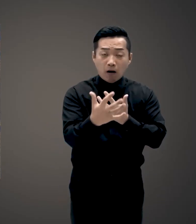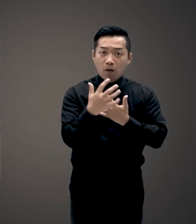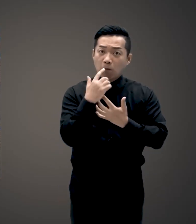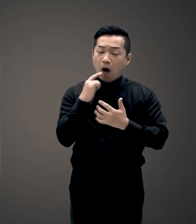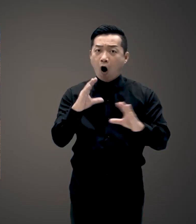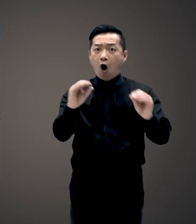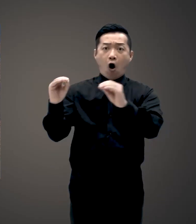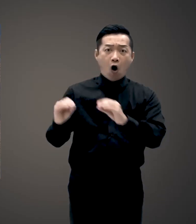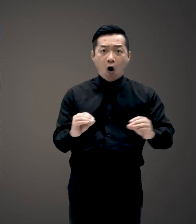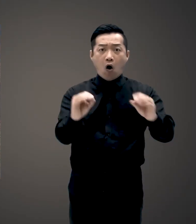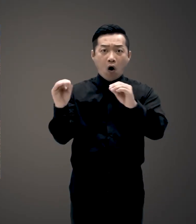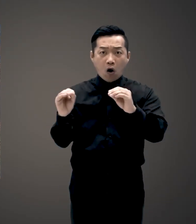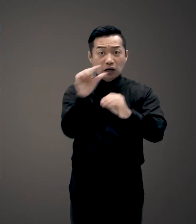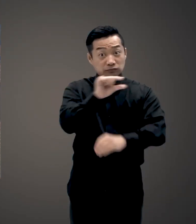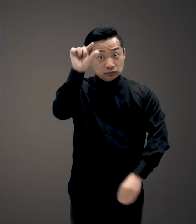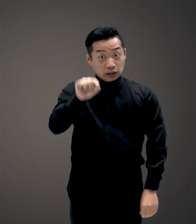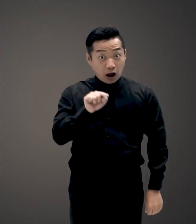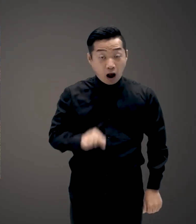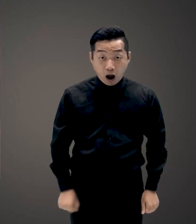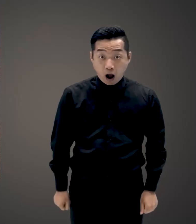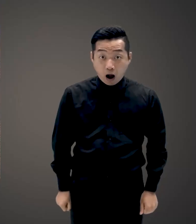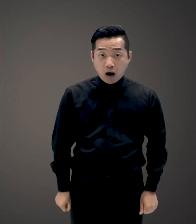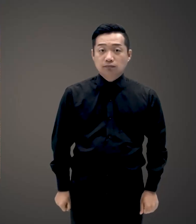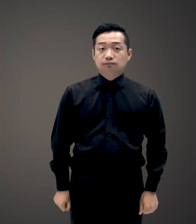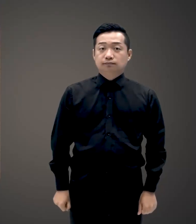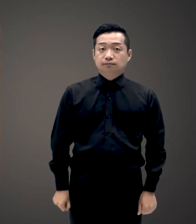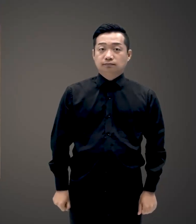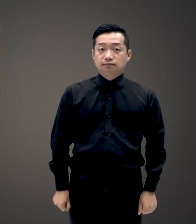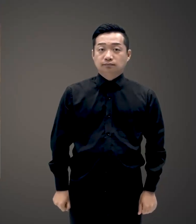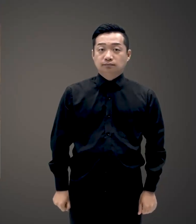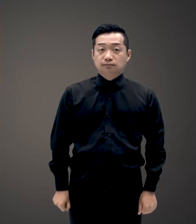청중 사이에 술렁임이 인다. 십자가에?